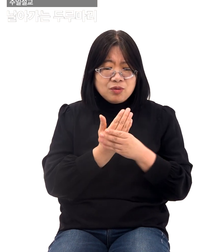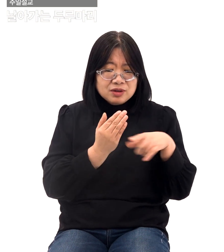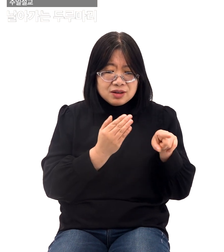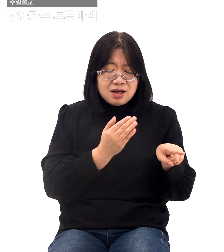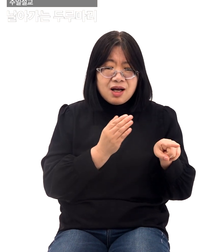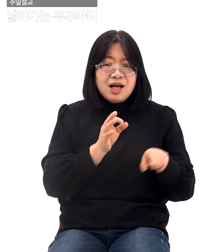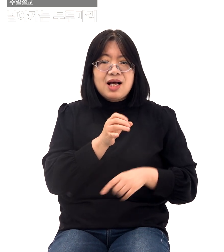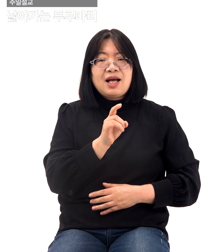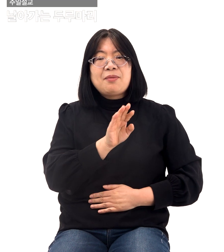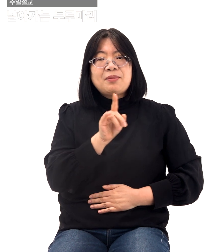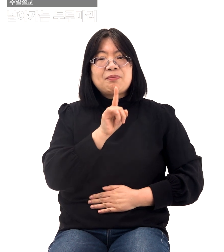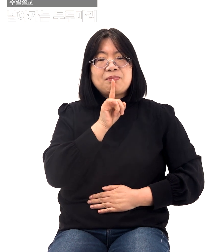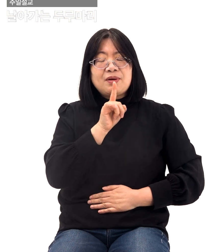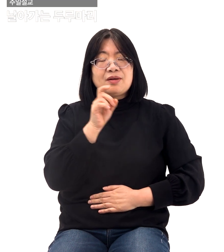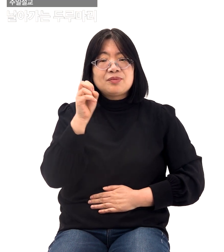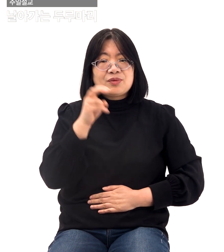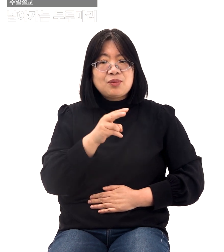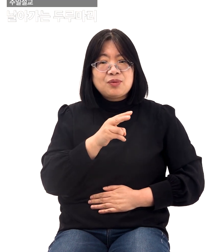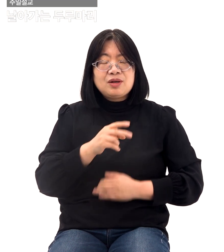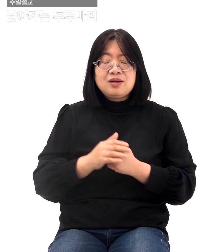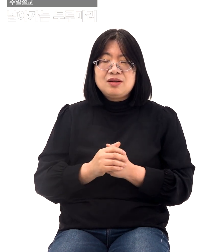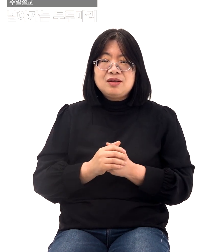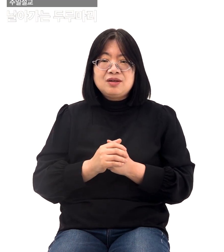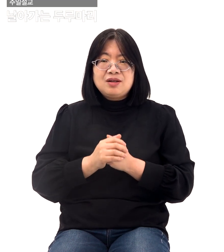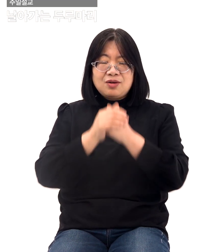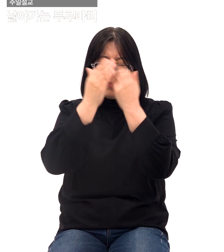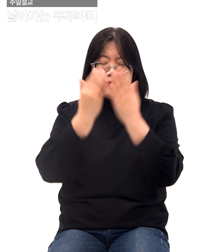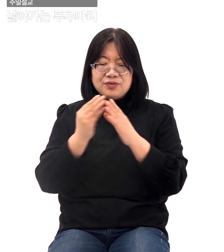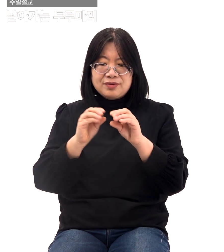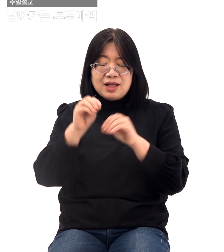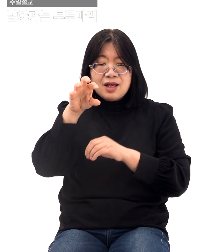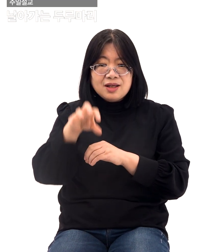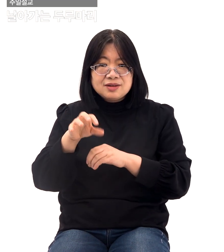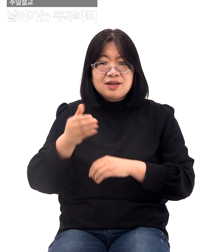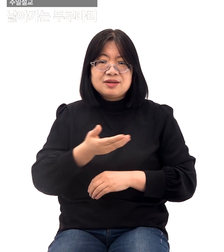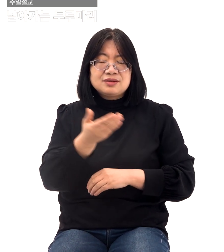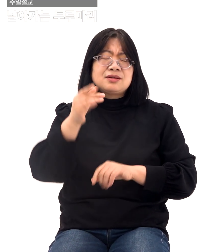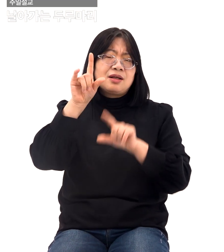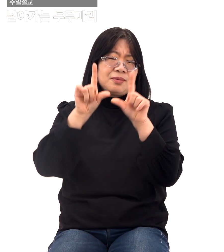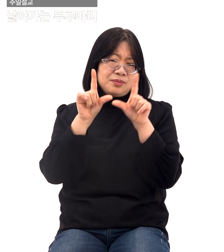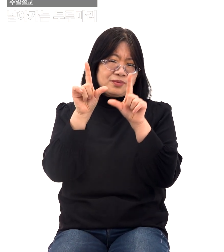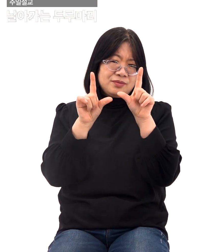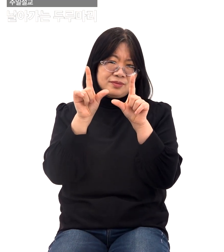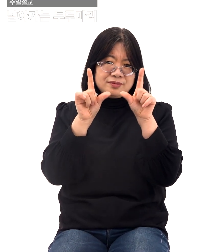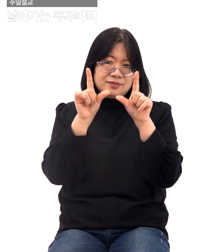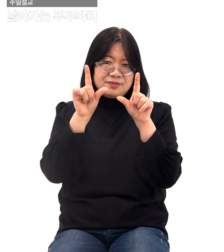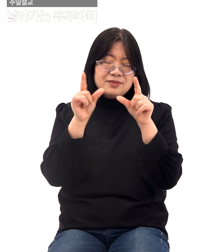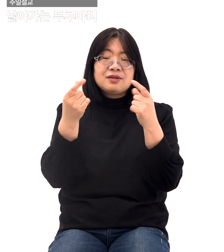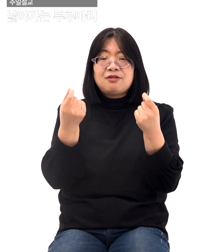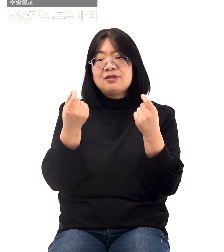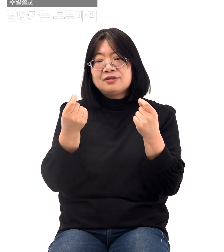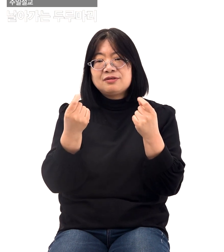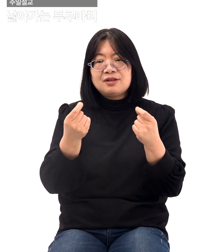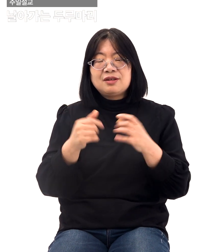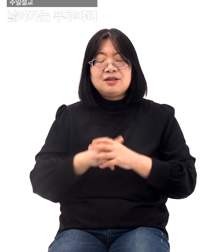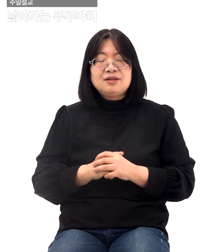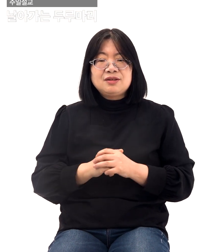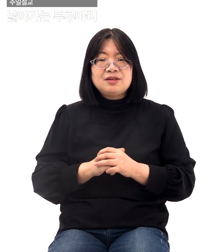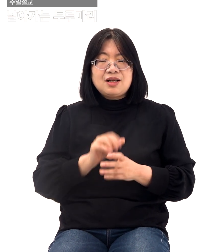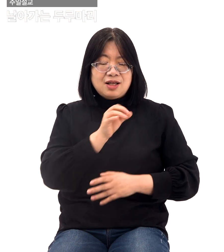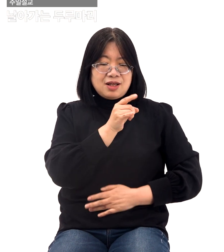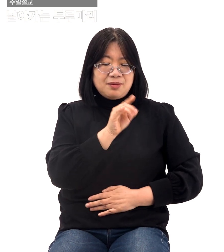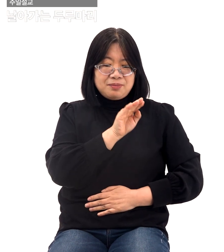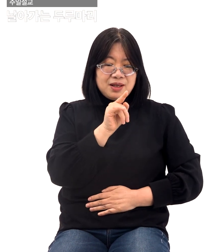이것이 에바니라 하시고 또 이르되 온 땅에서 그들의 모양이 이러하니라. 근데